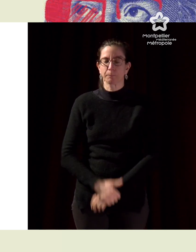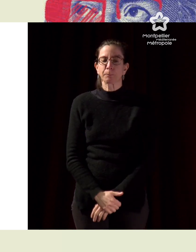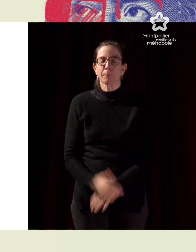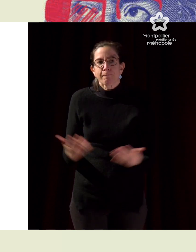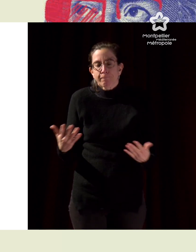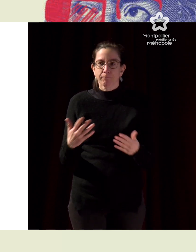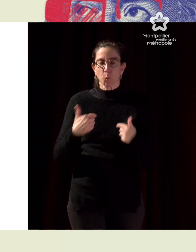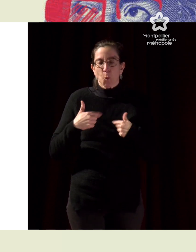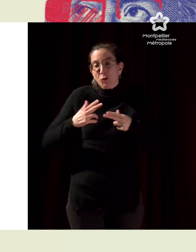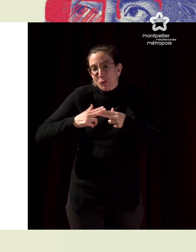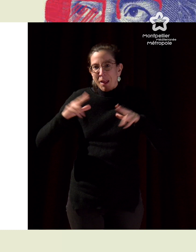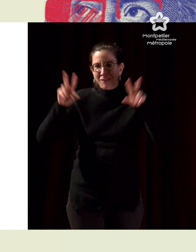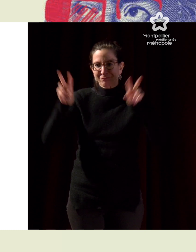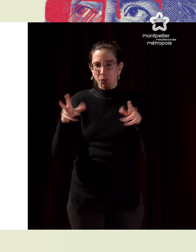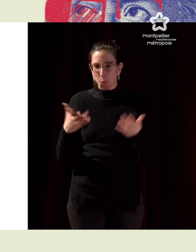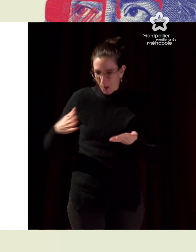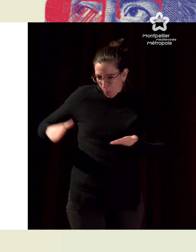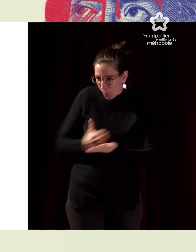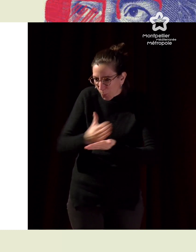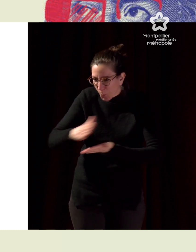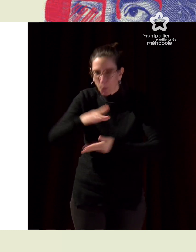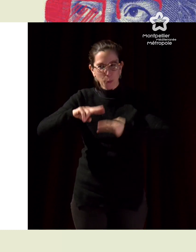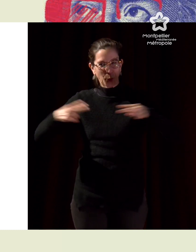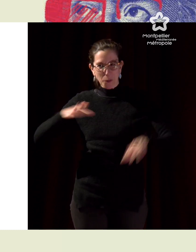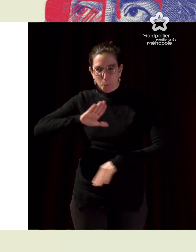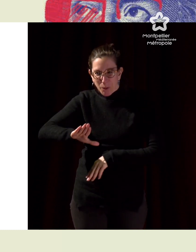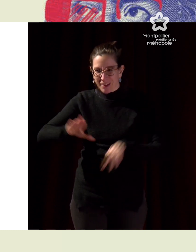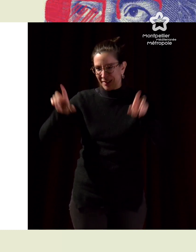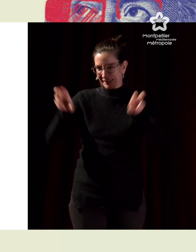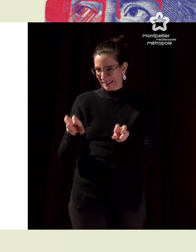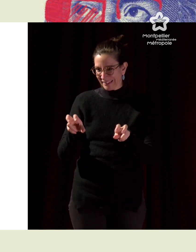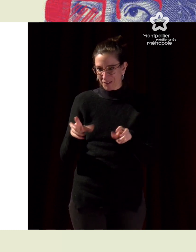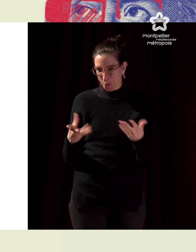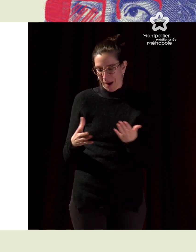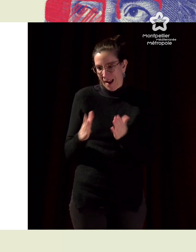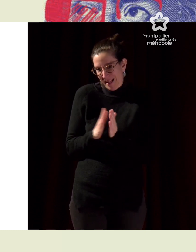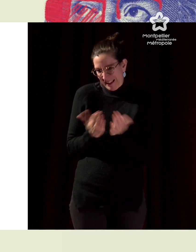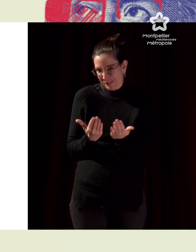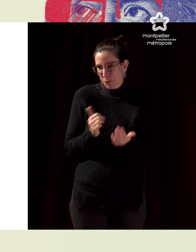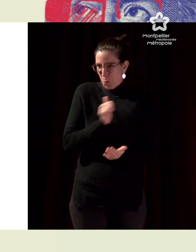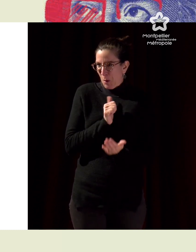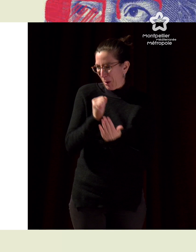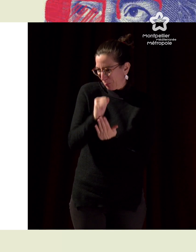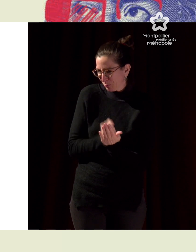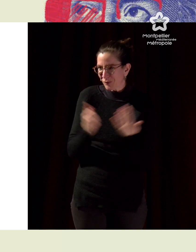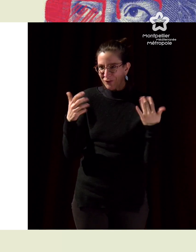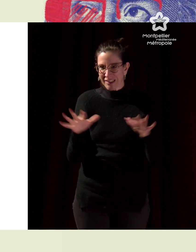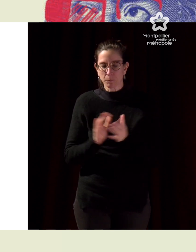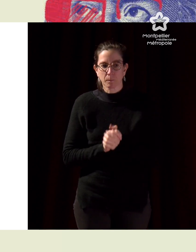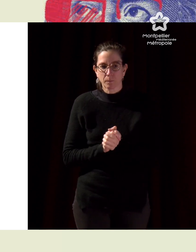que j'appelle l'Odyssée des gènes, qui est le titre d'un des livres que j'ai fait, et qui va un